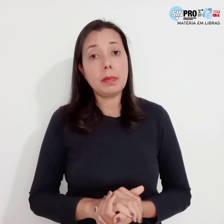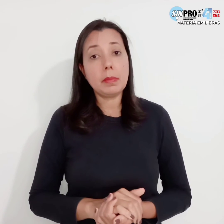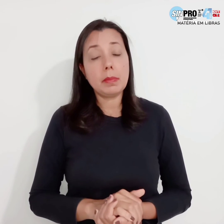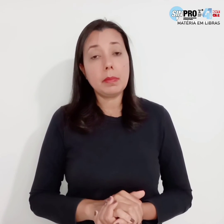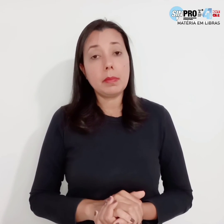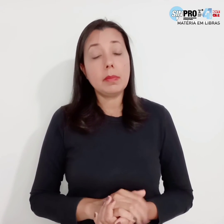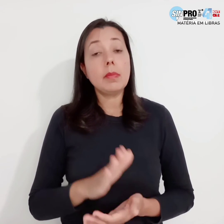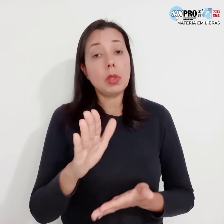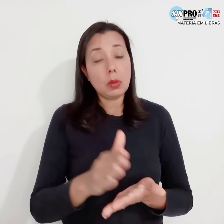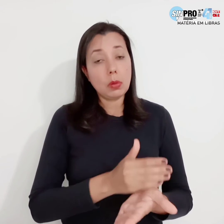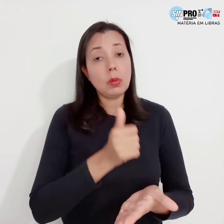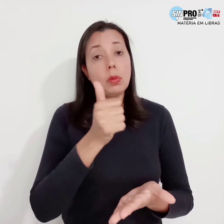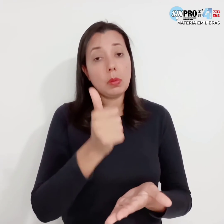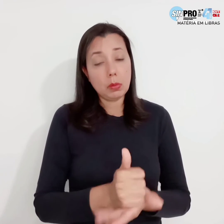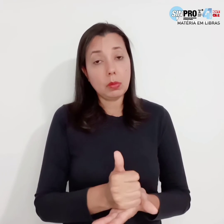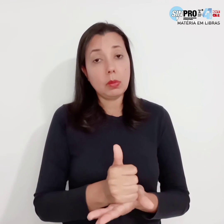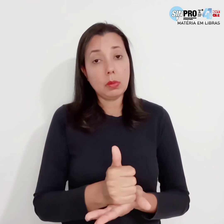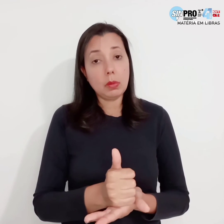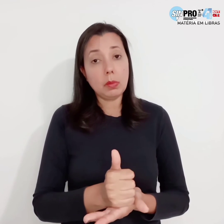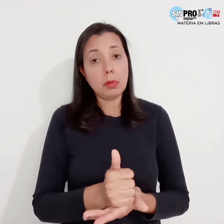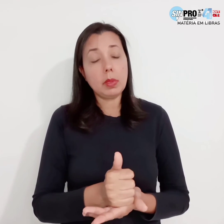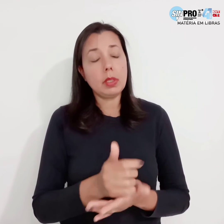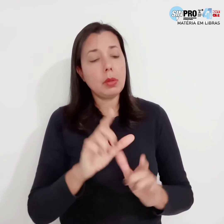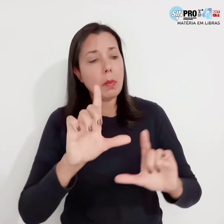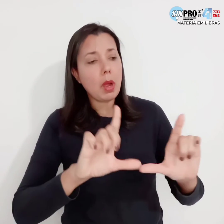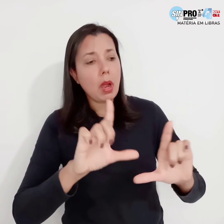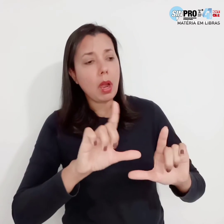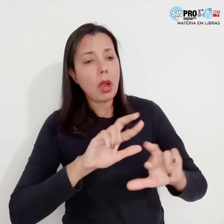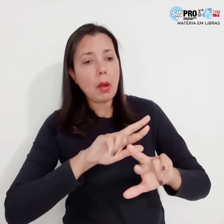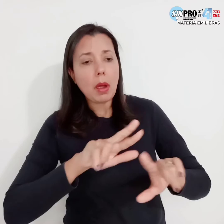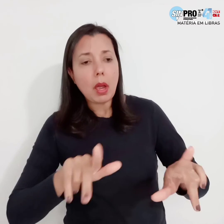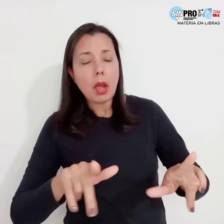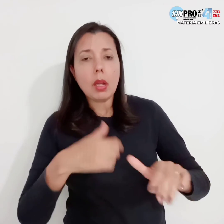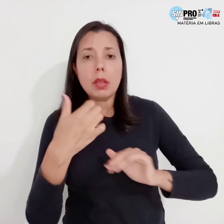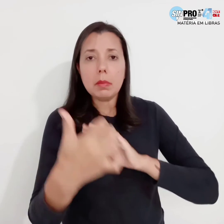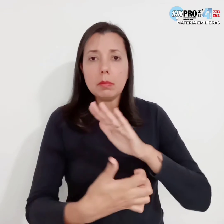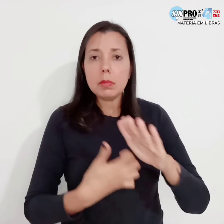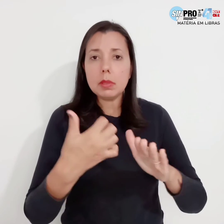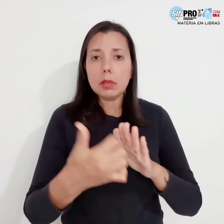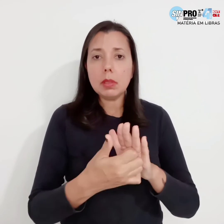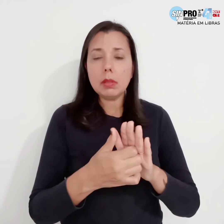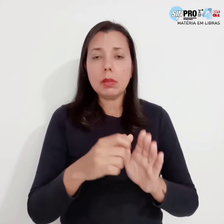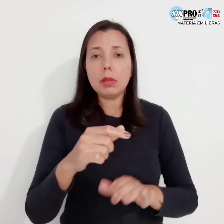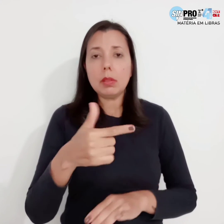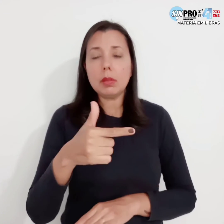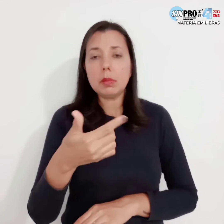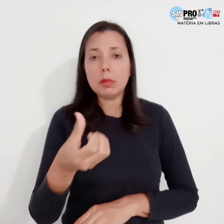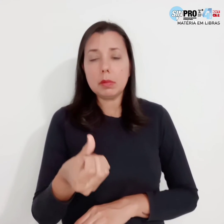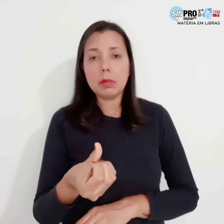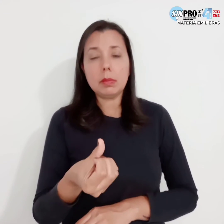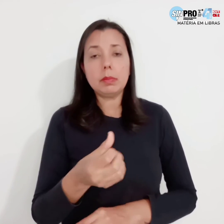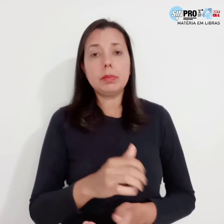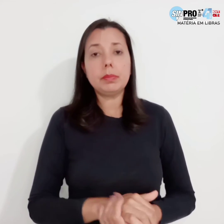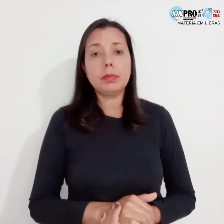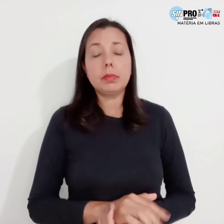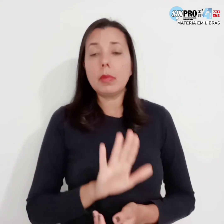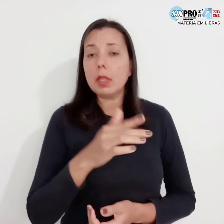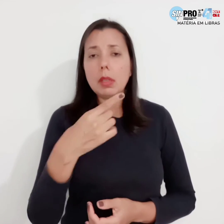O golpe de Estado midiático empresarial de 2016 não foi só